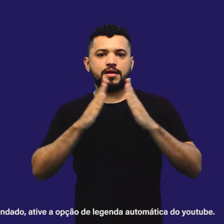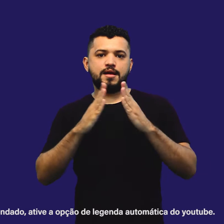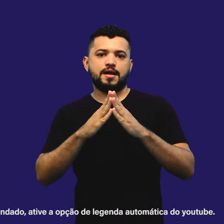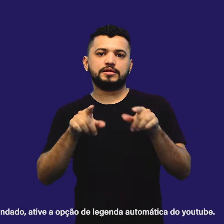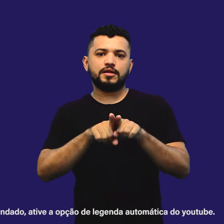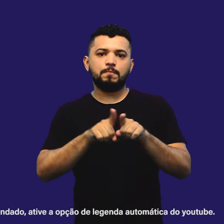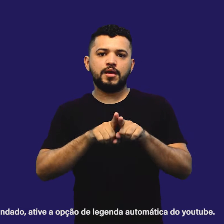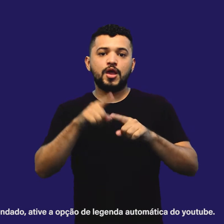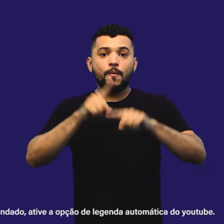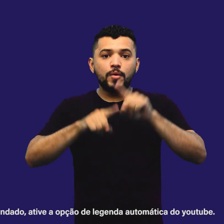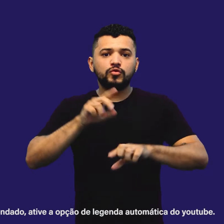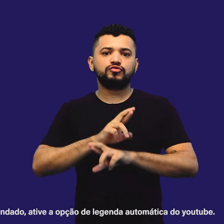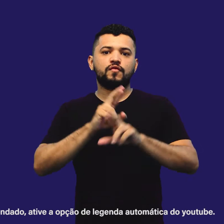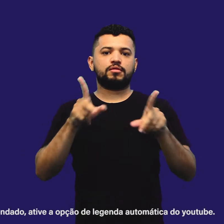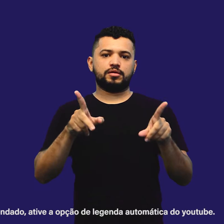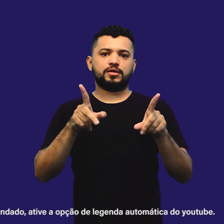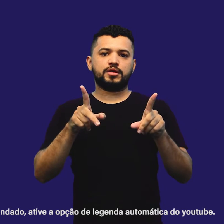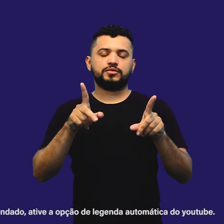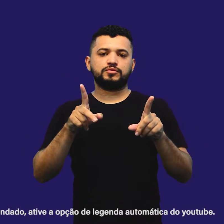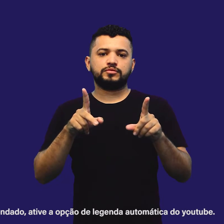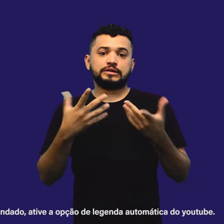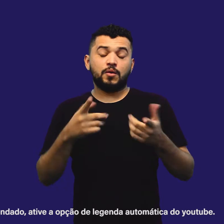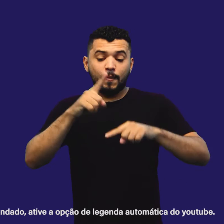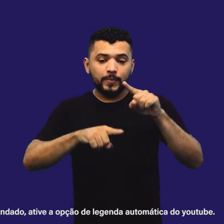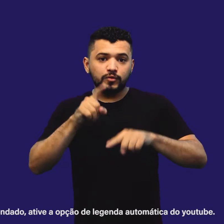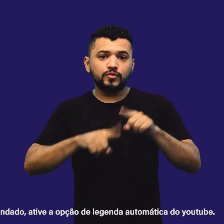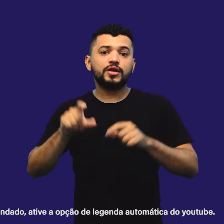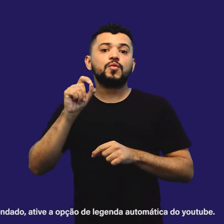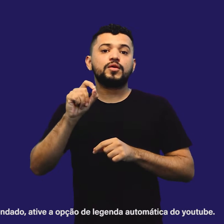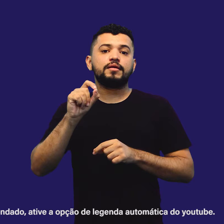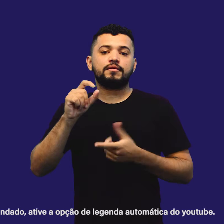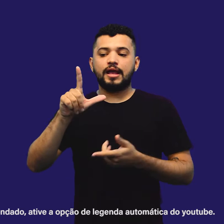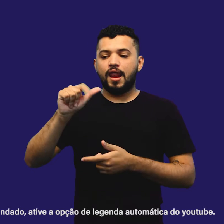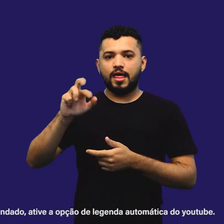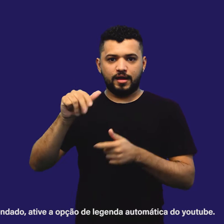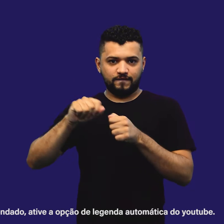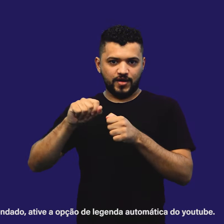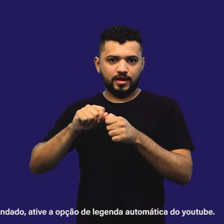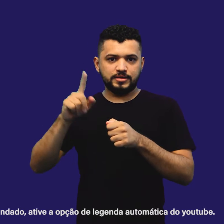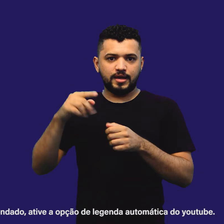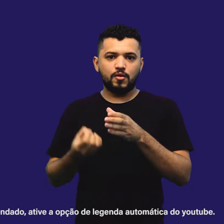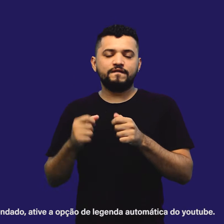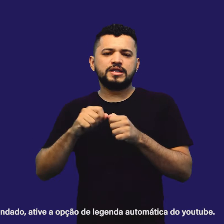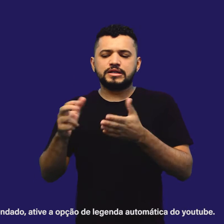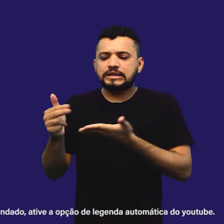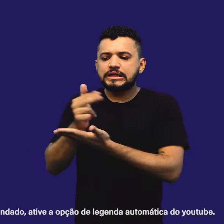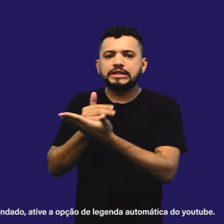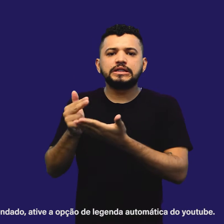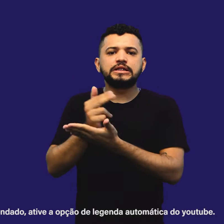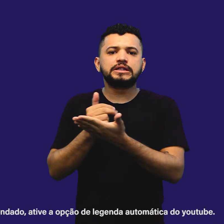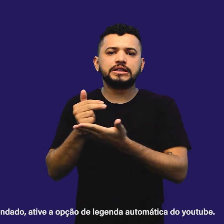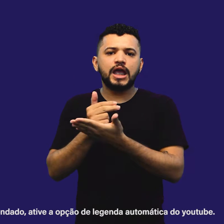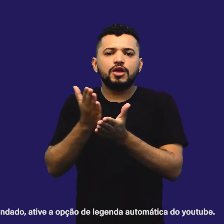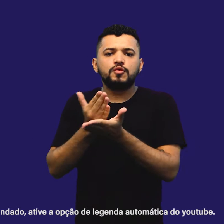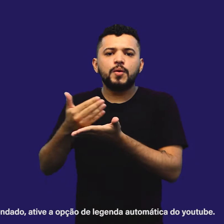casa um produto diferenciado, principalmente esse produto que a Lara faz, que é um trabalho de confeitaria, e o doce ele dá